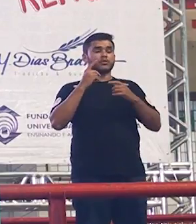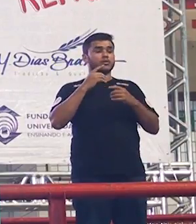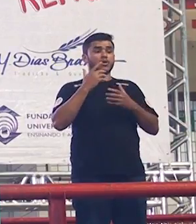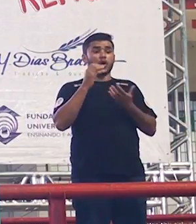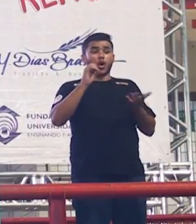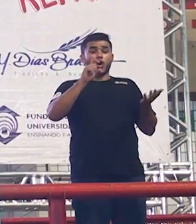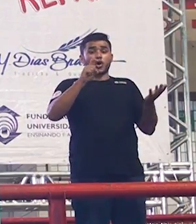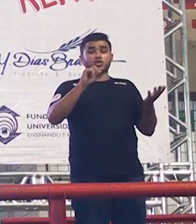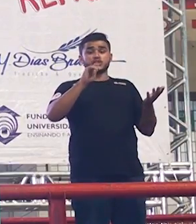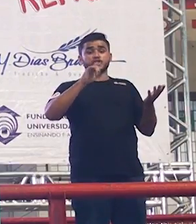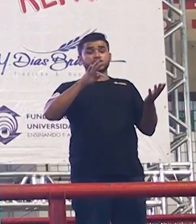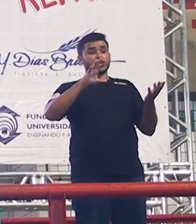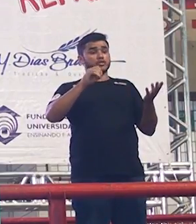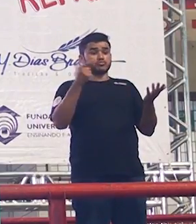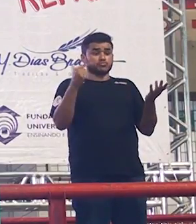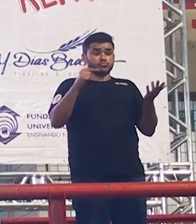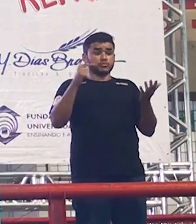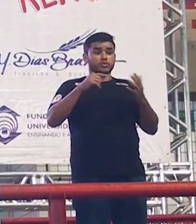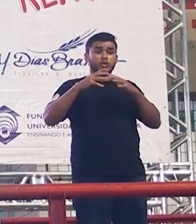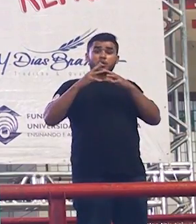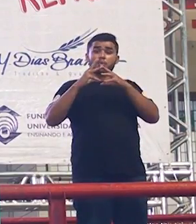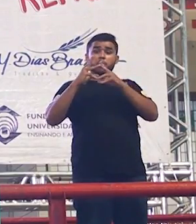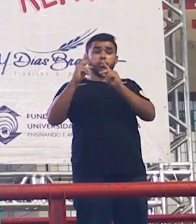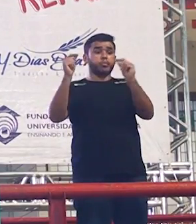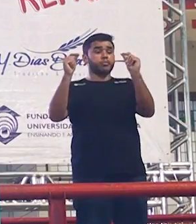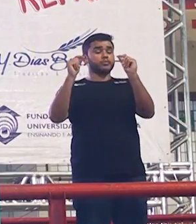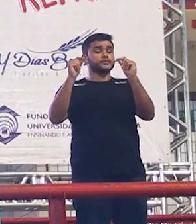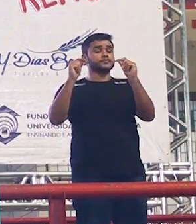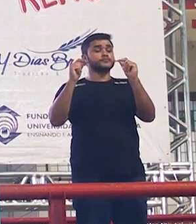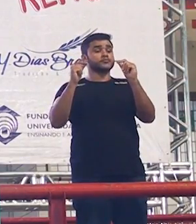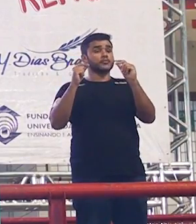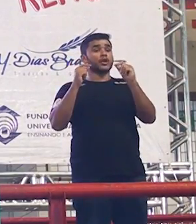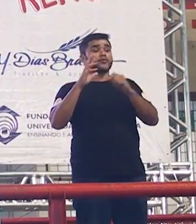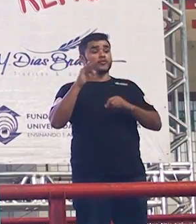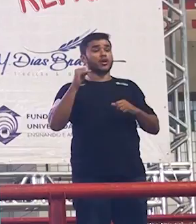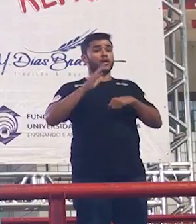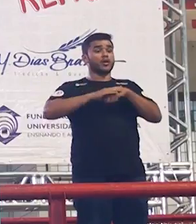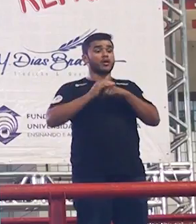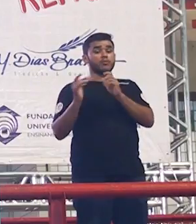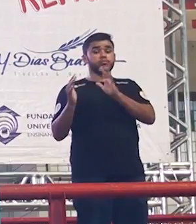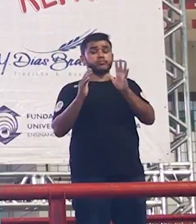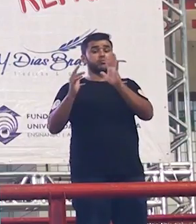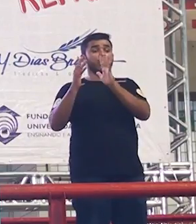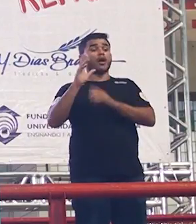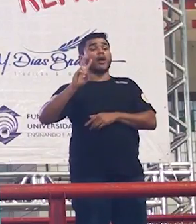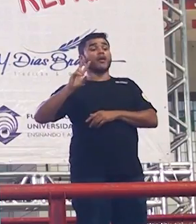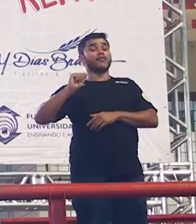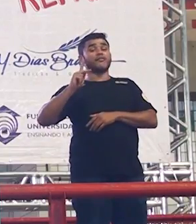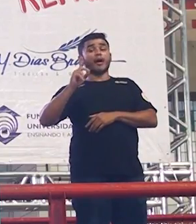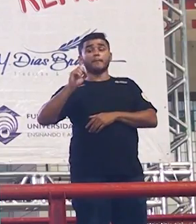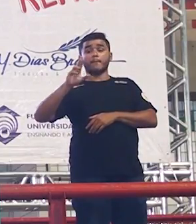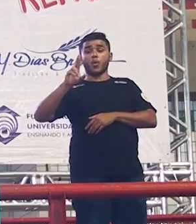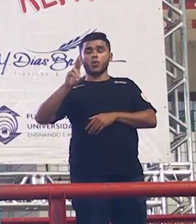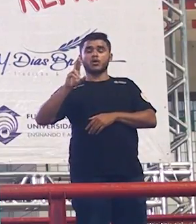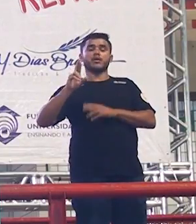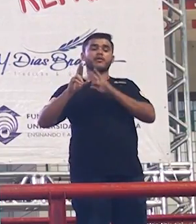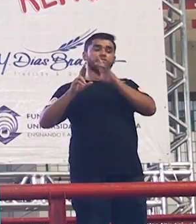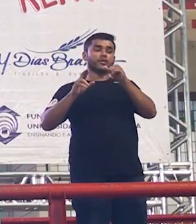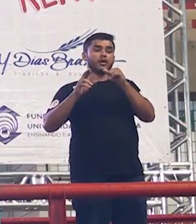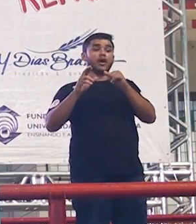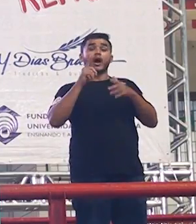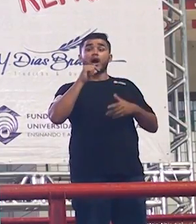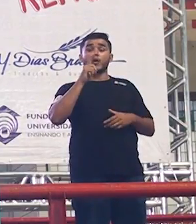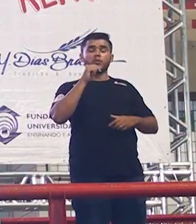embora. Porque os gases só se dissolvem nos líquidos bem em temperaturas baixas. Em temperatura alta, o gás